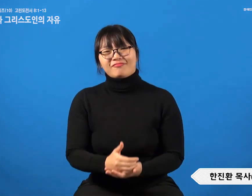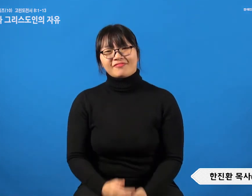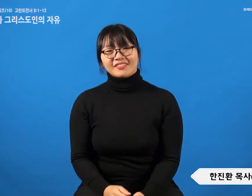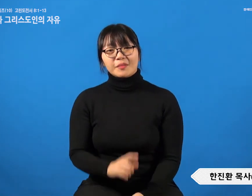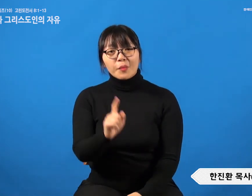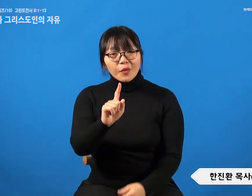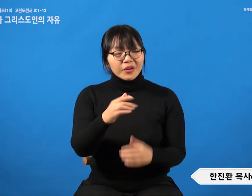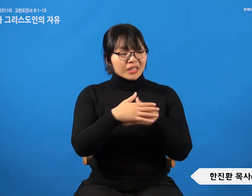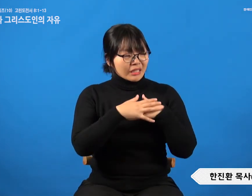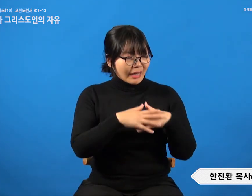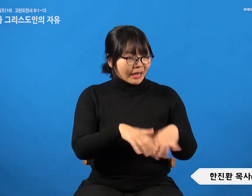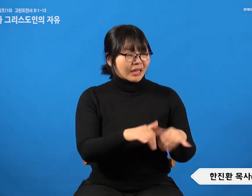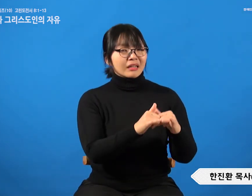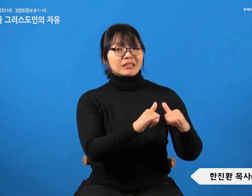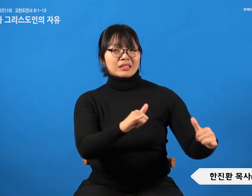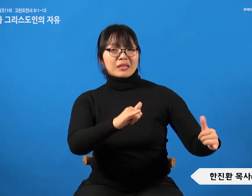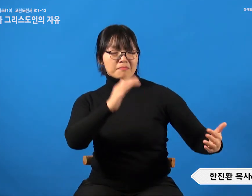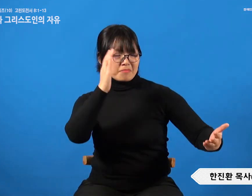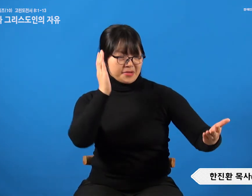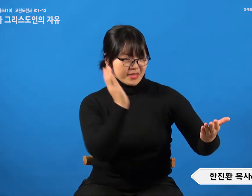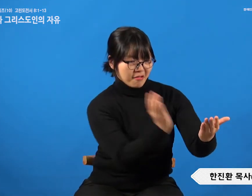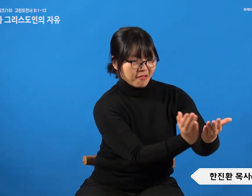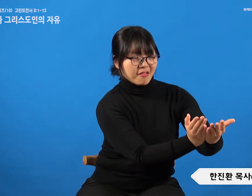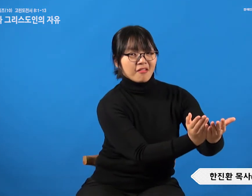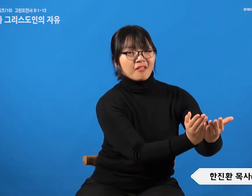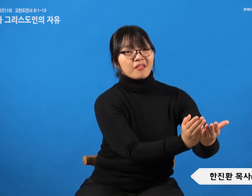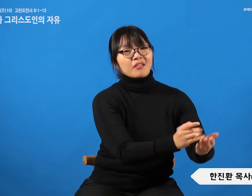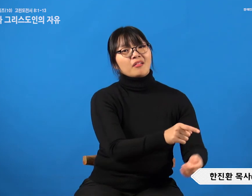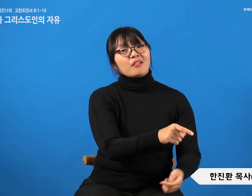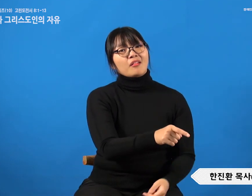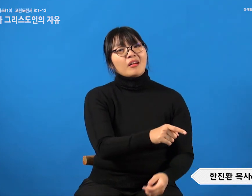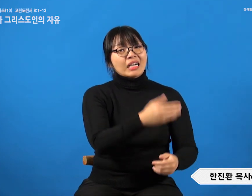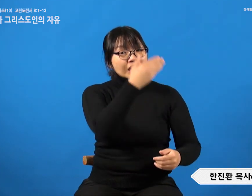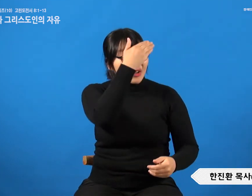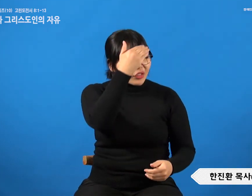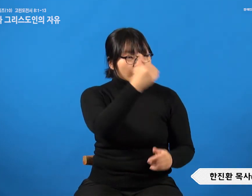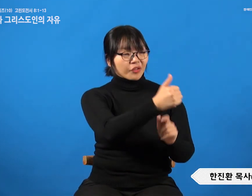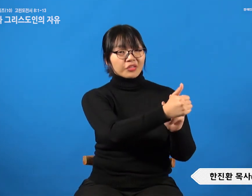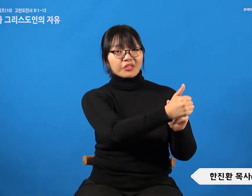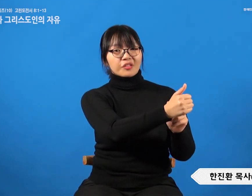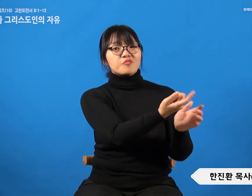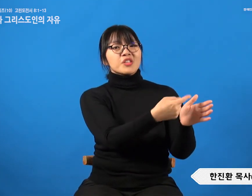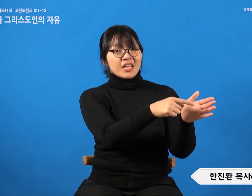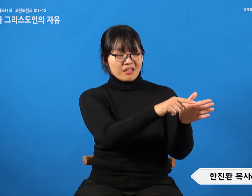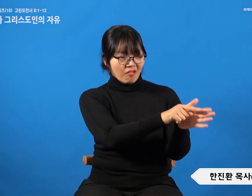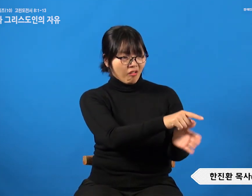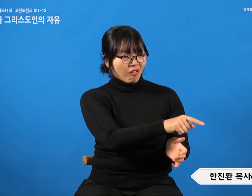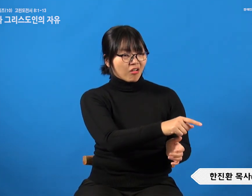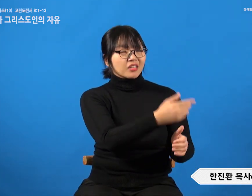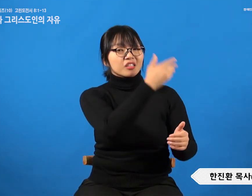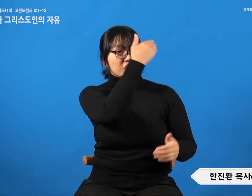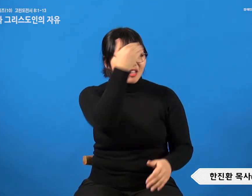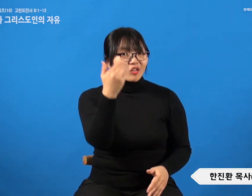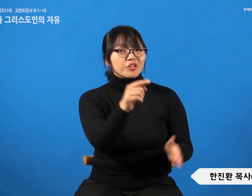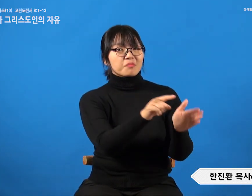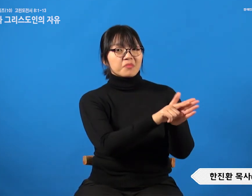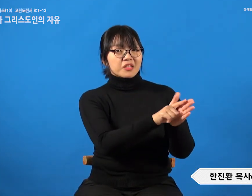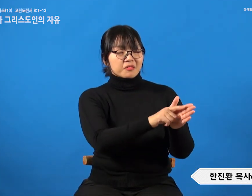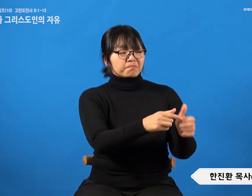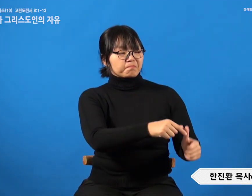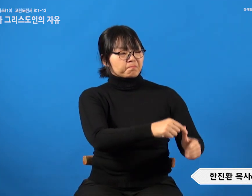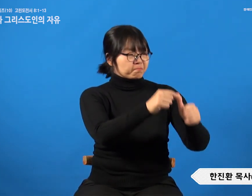약한 자의 자리까지 내려갈 수 있어야 합니다. 그 한 사람 붙들어주기 위해서, 그 한 생명